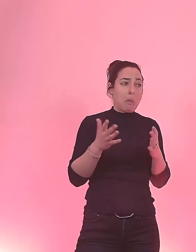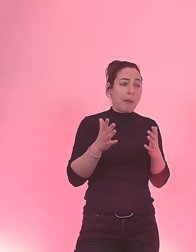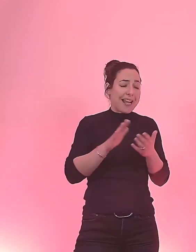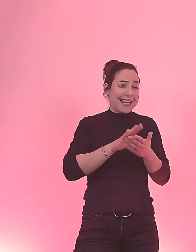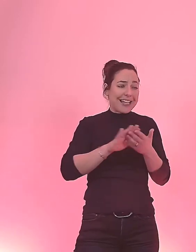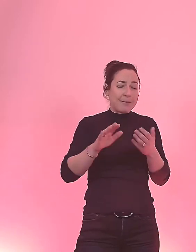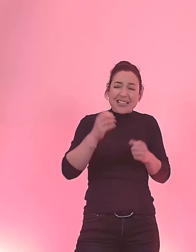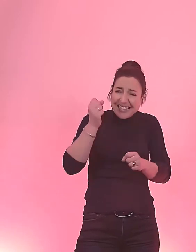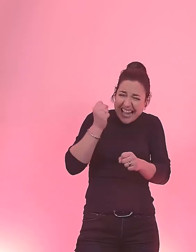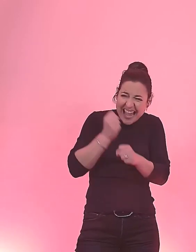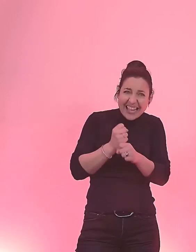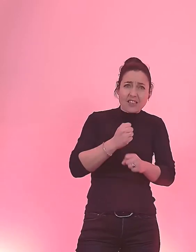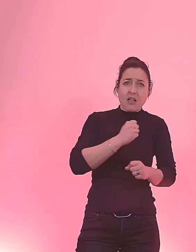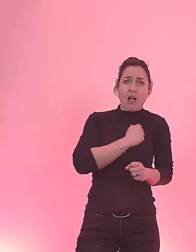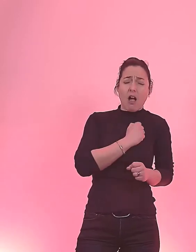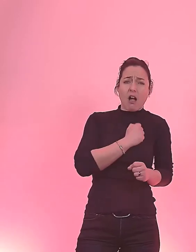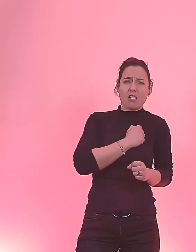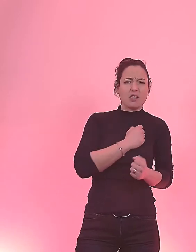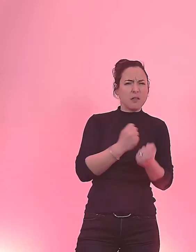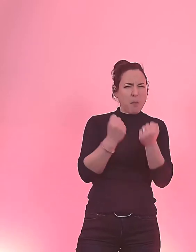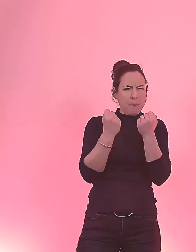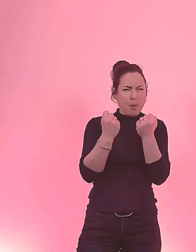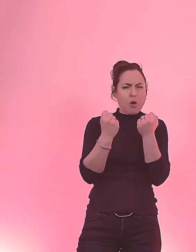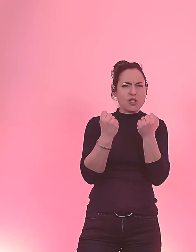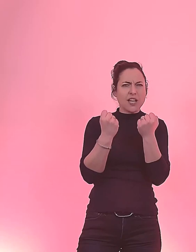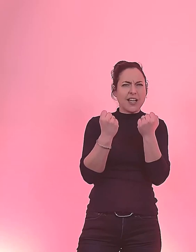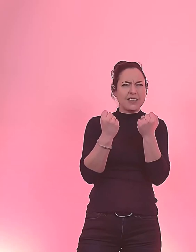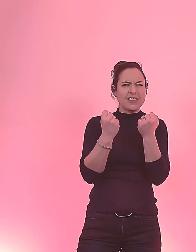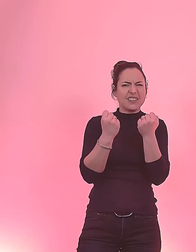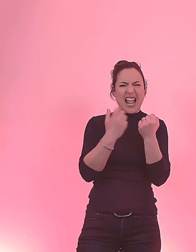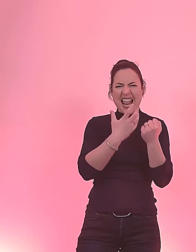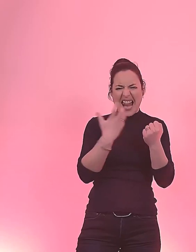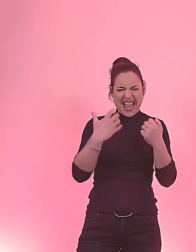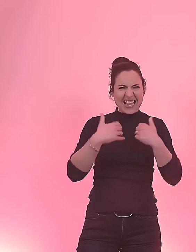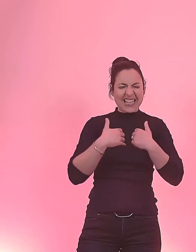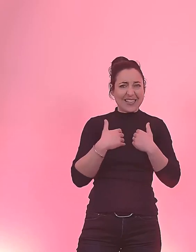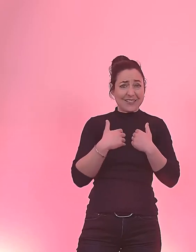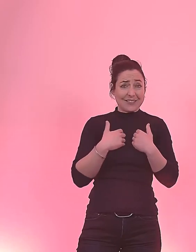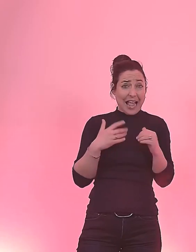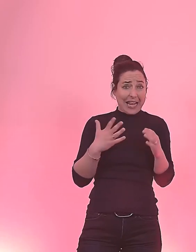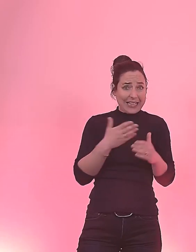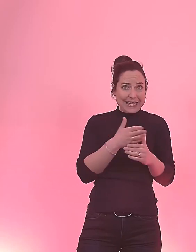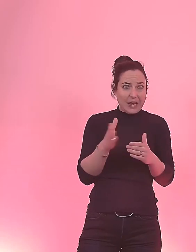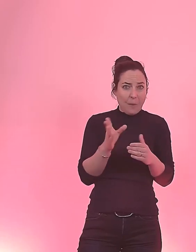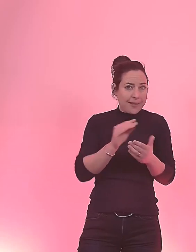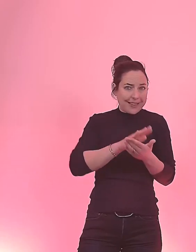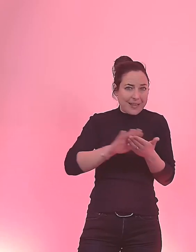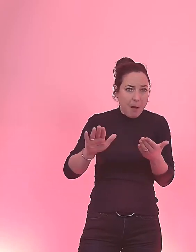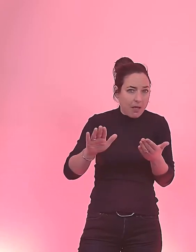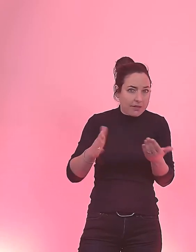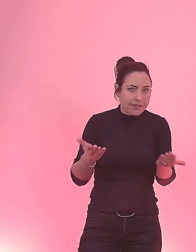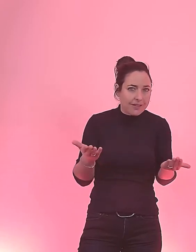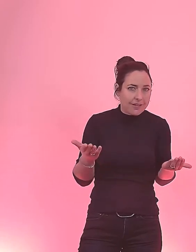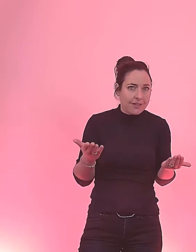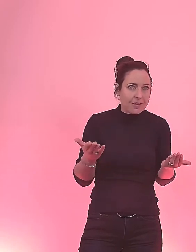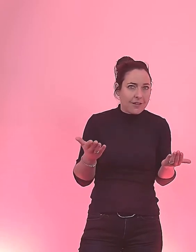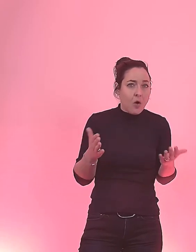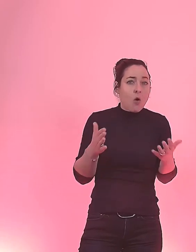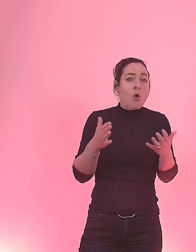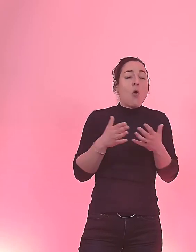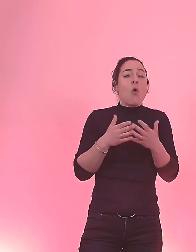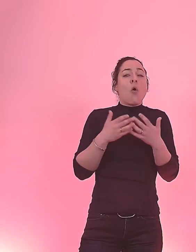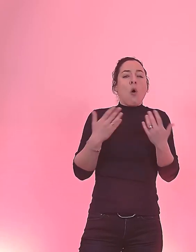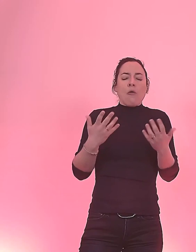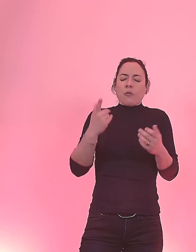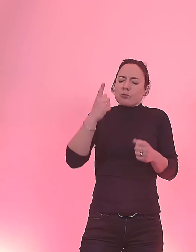echte angst je boosheid de lelijkheid daarvan dat deel je eigen mijn iemand of je moet hem of haar wel heel duidelijk